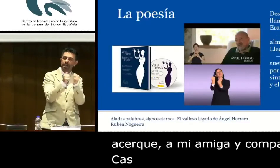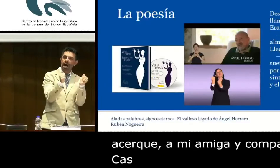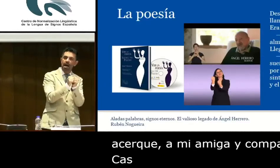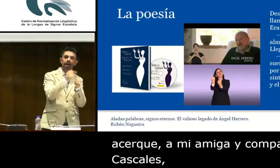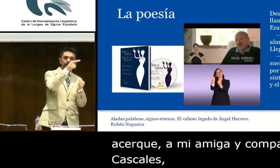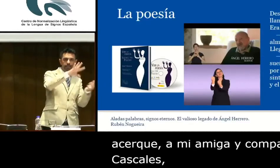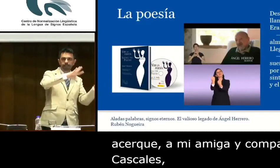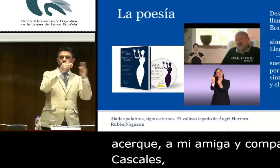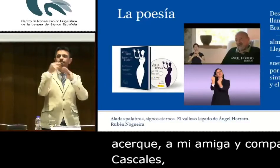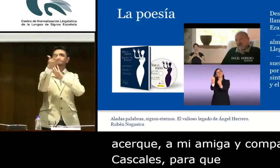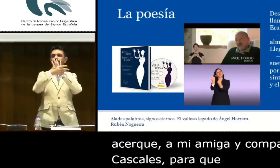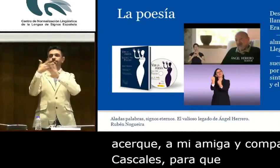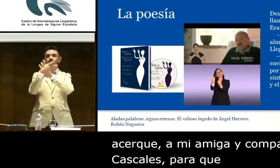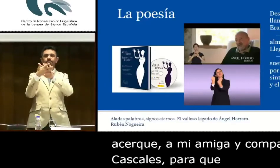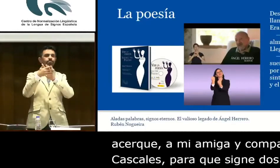por él.